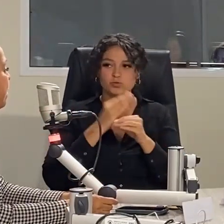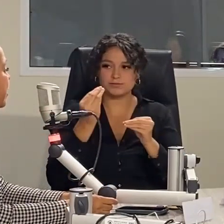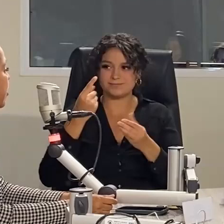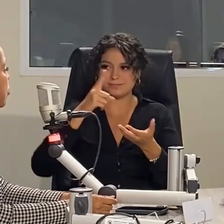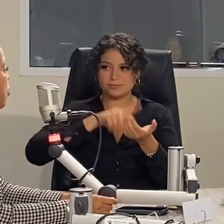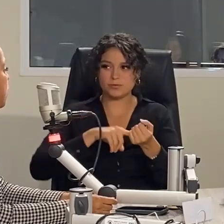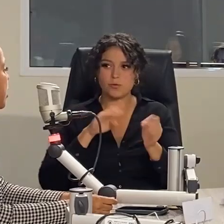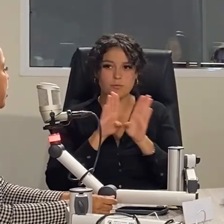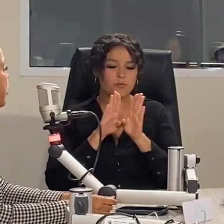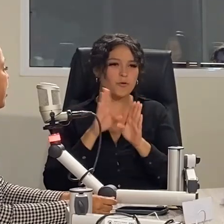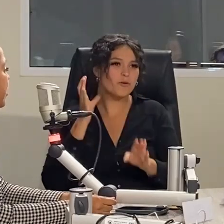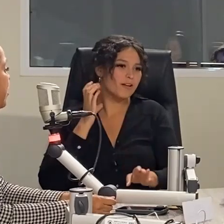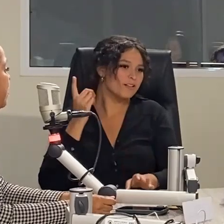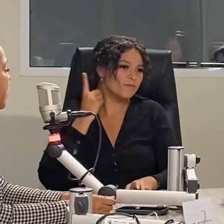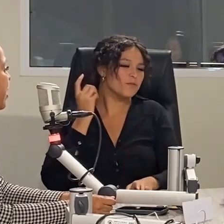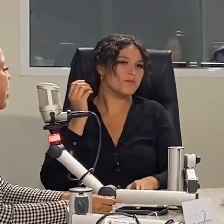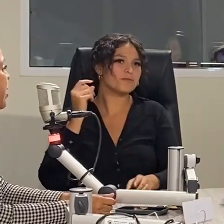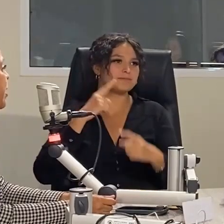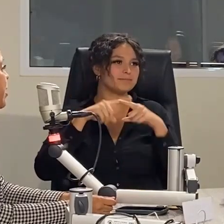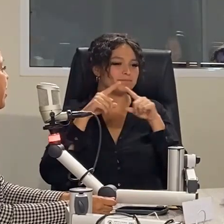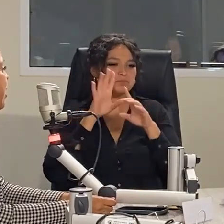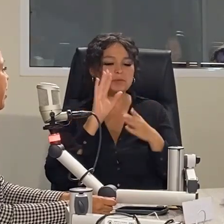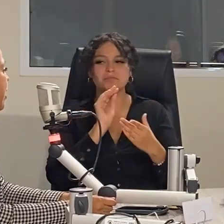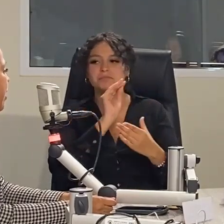qué ha pasado con mi iniciativa.